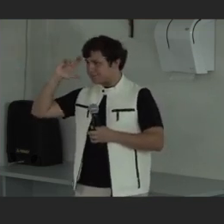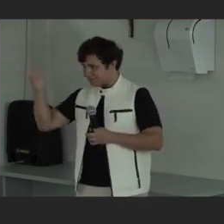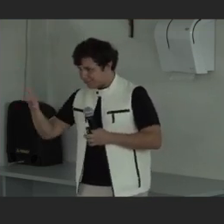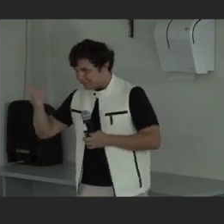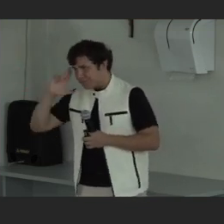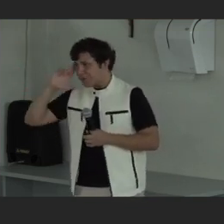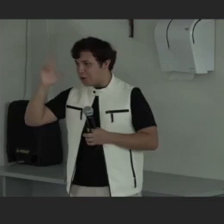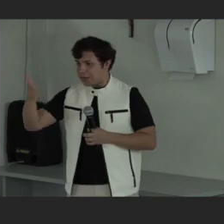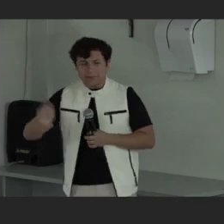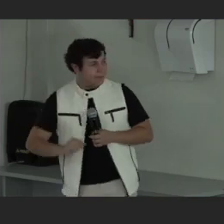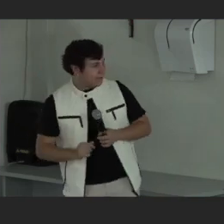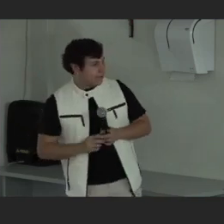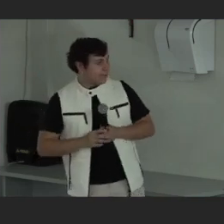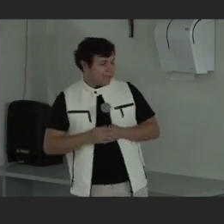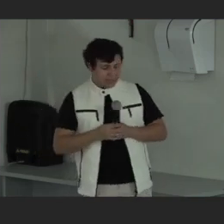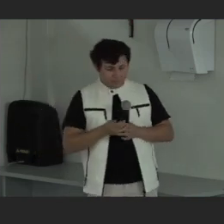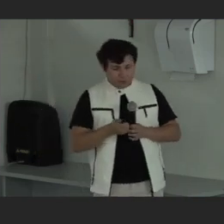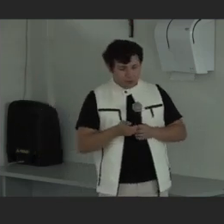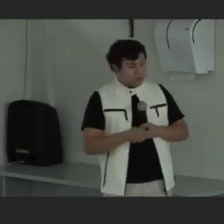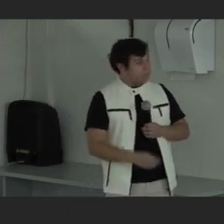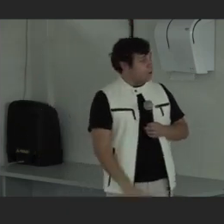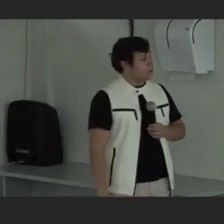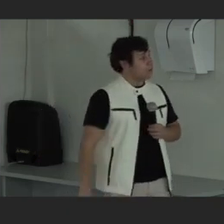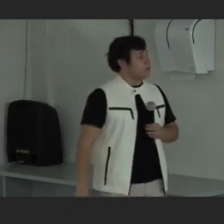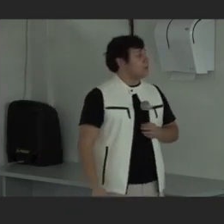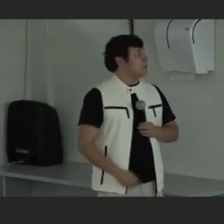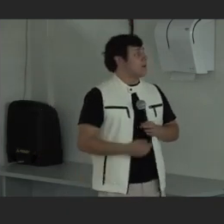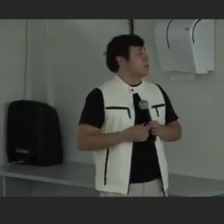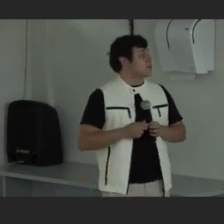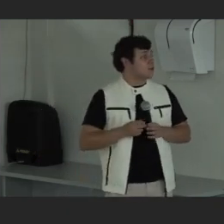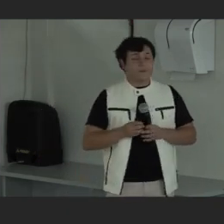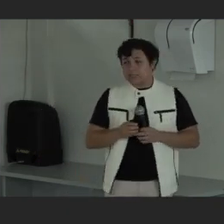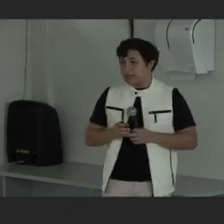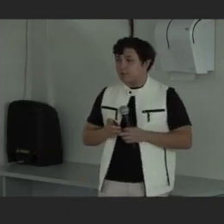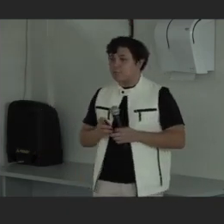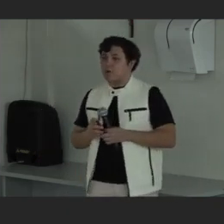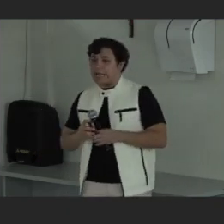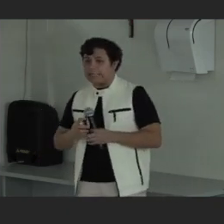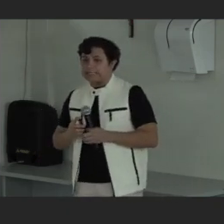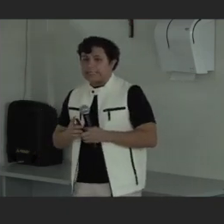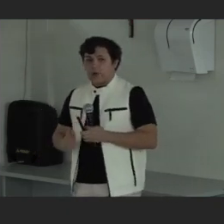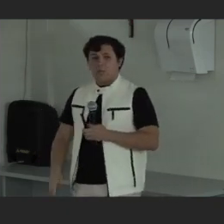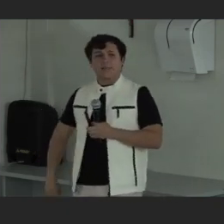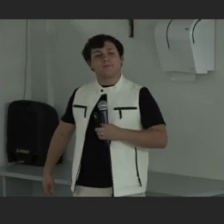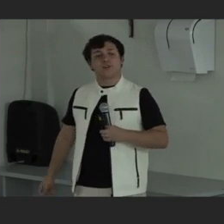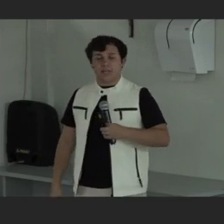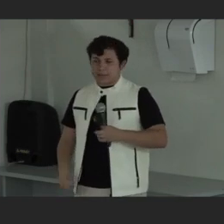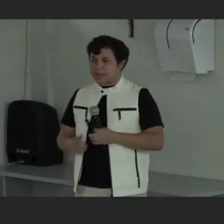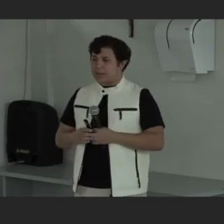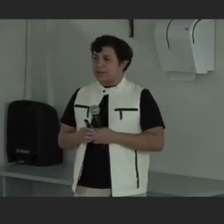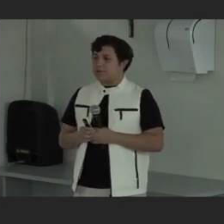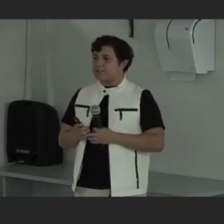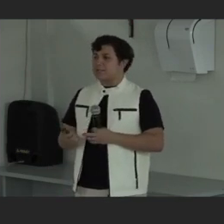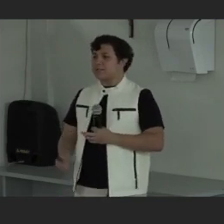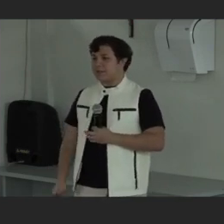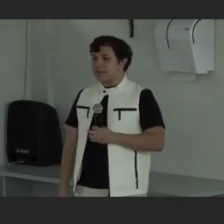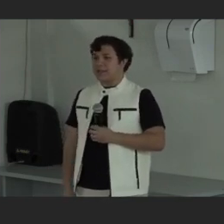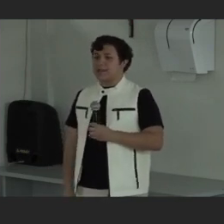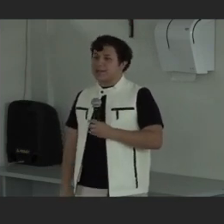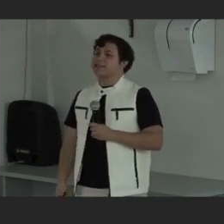Hola. ¿Ok? Y por último, expresión facial y corporal. Lo más importante de la lengua de señas mexicana es